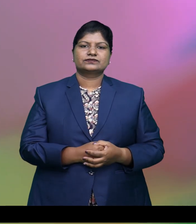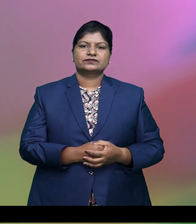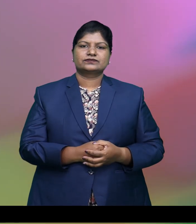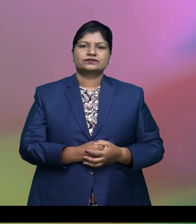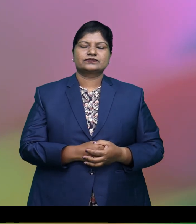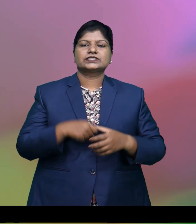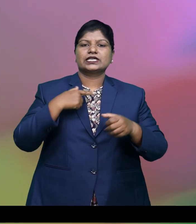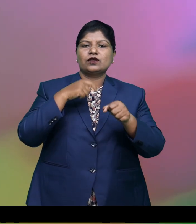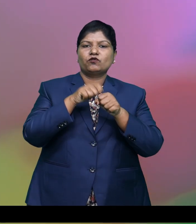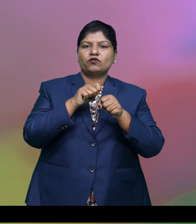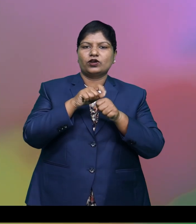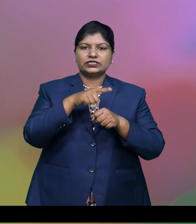శోషరస విధులు.